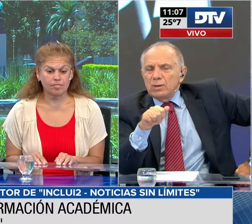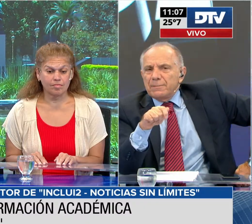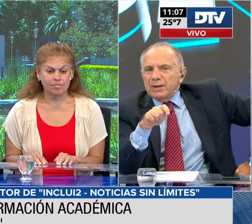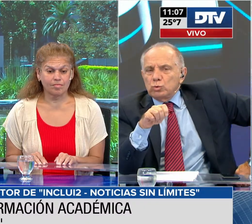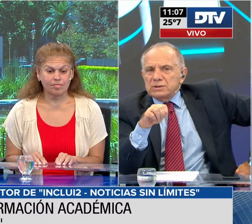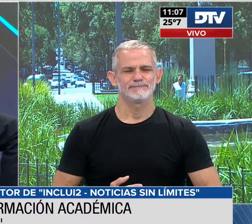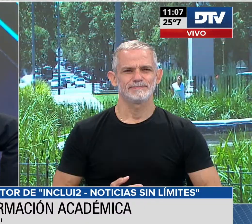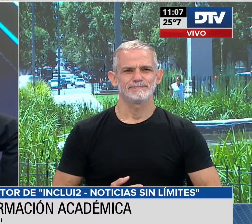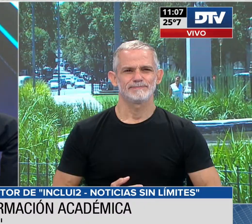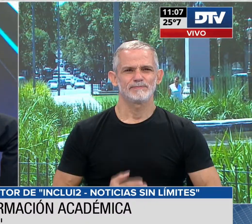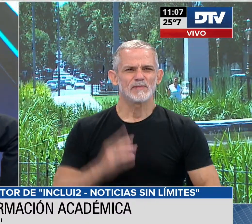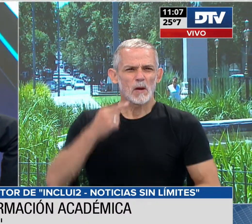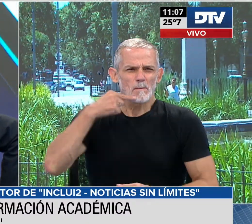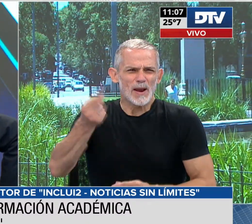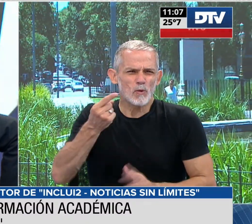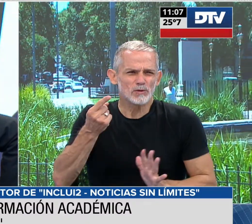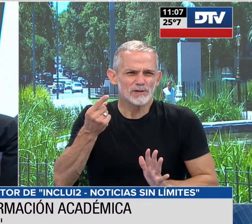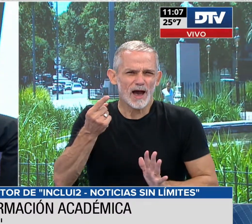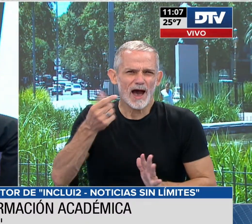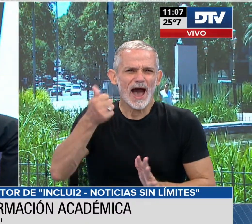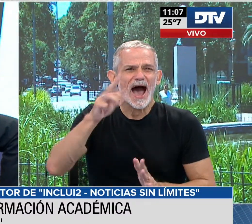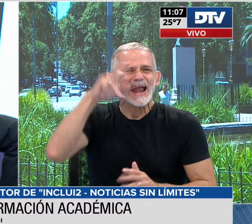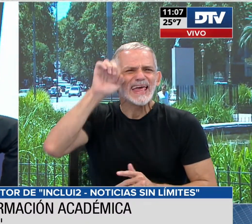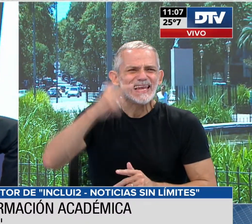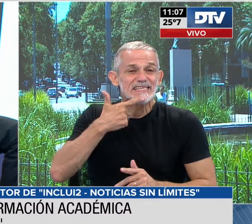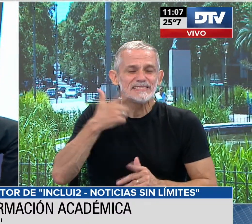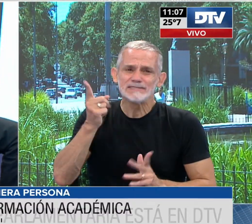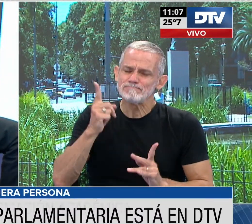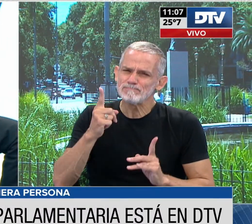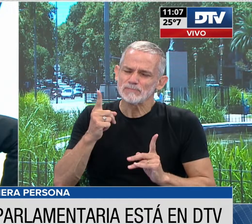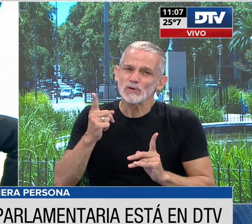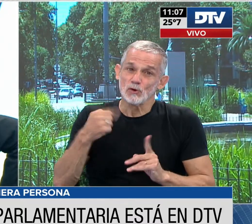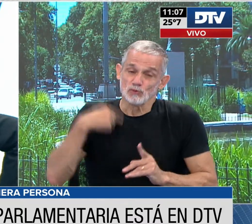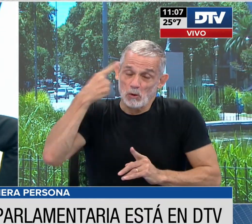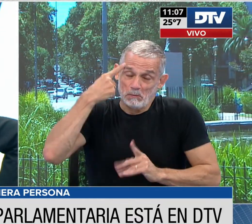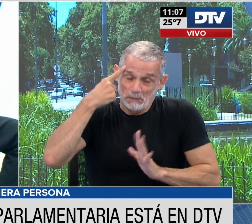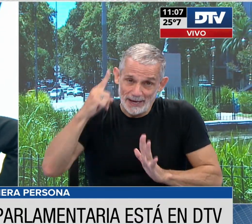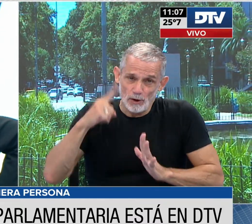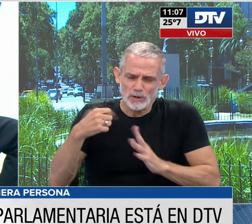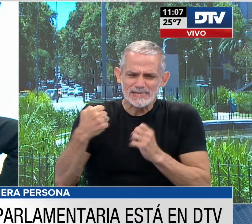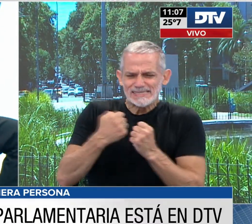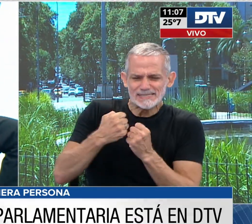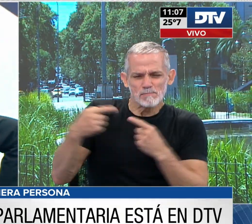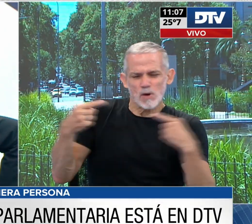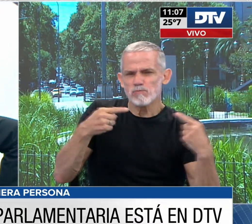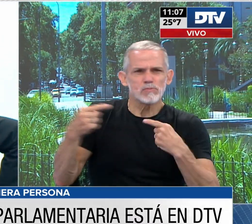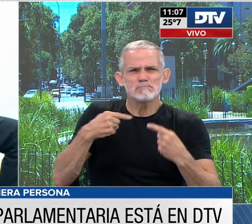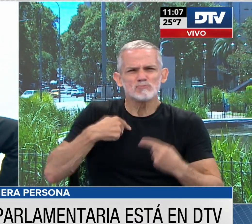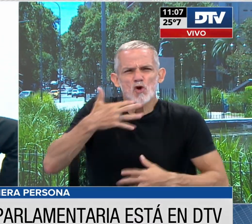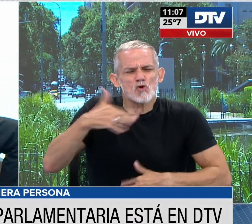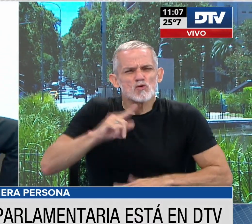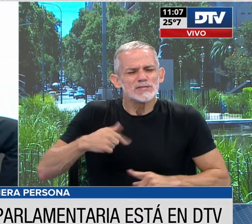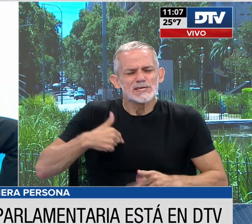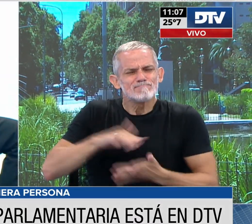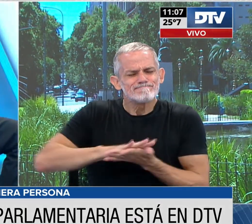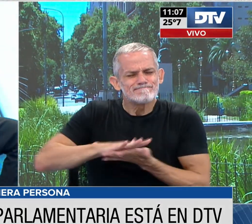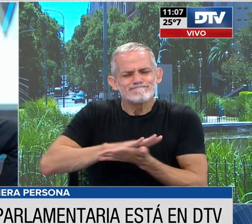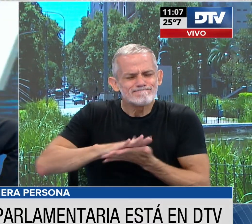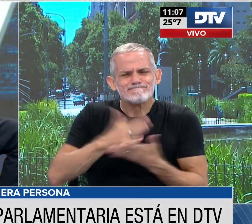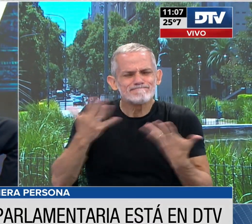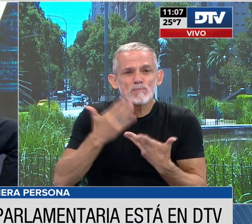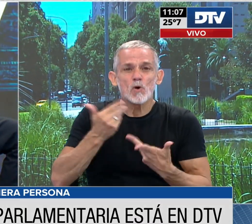te hago una pregunta, Aleris, que yo, esto es como una pelea o por lo menos una cuestión que nunca pude resolver